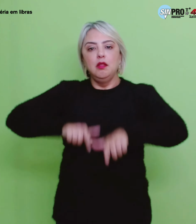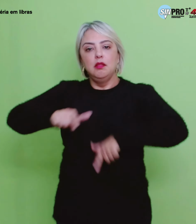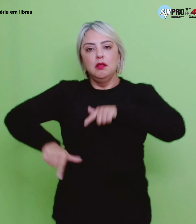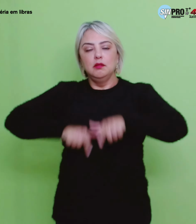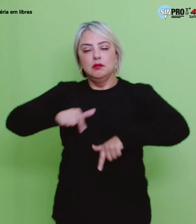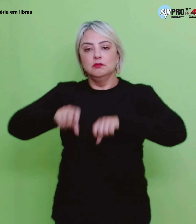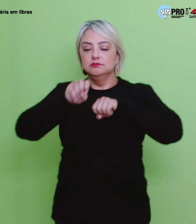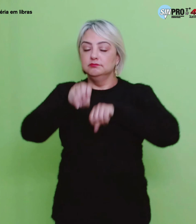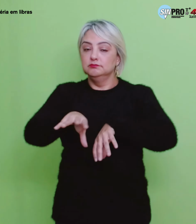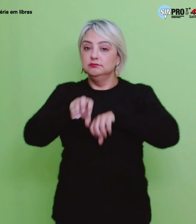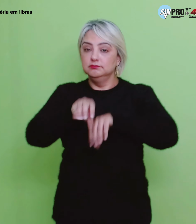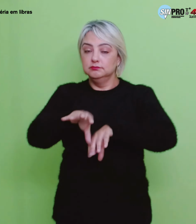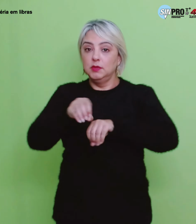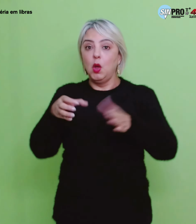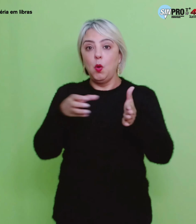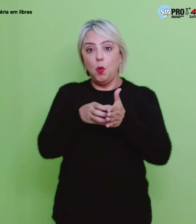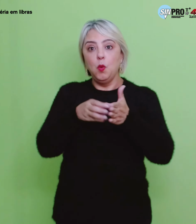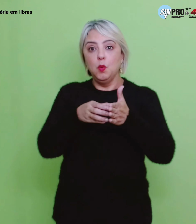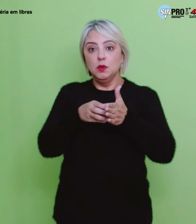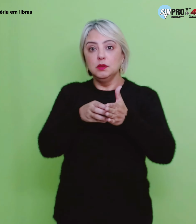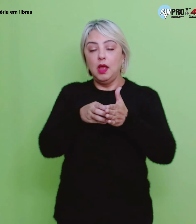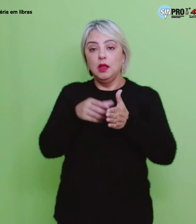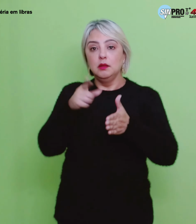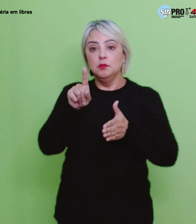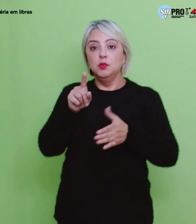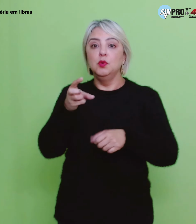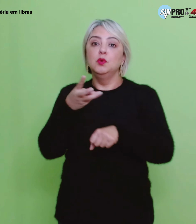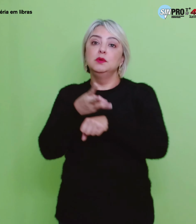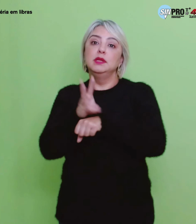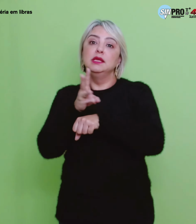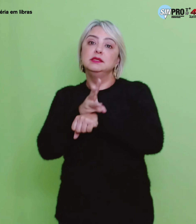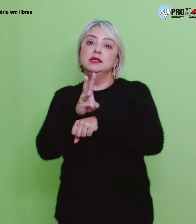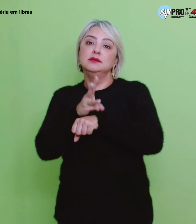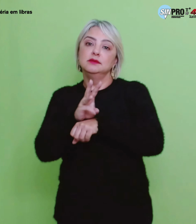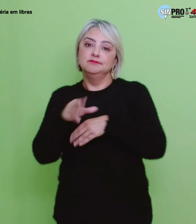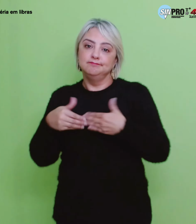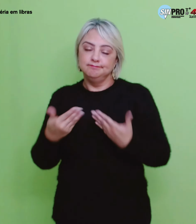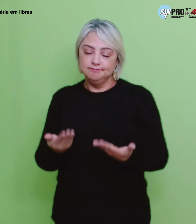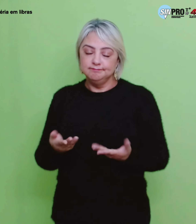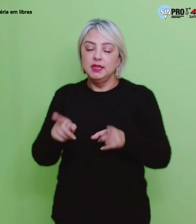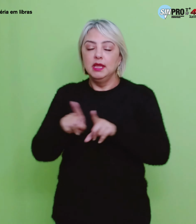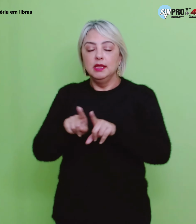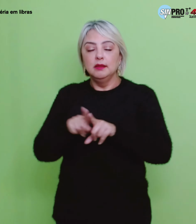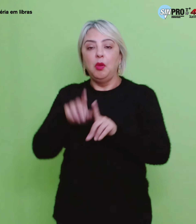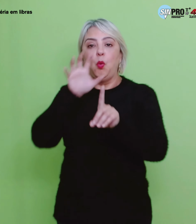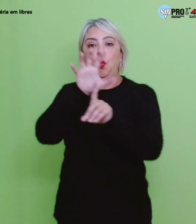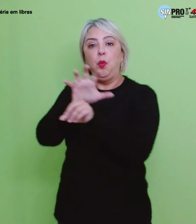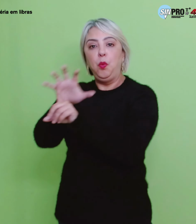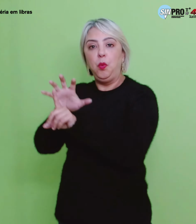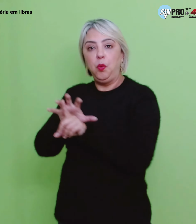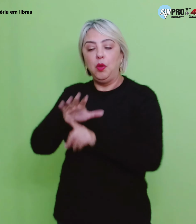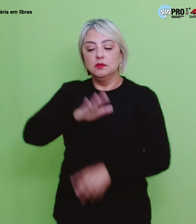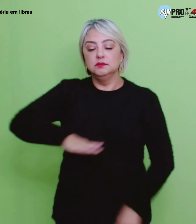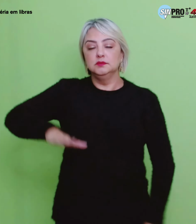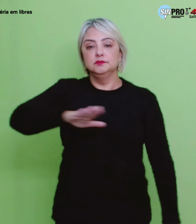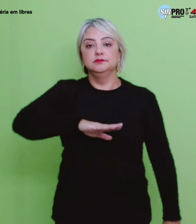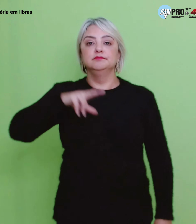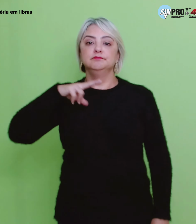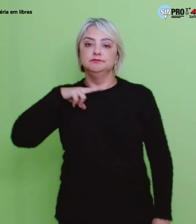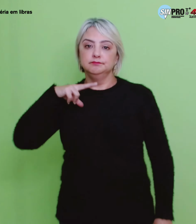dos trabalhadores em educação concursados por terceirizados e com a influência do